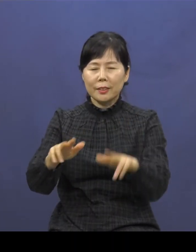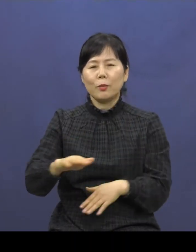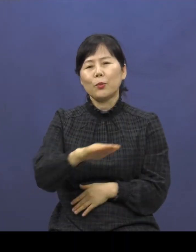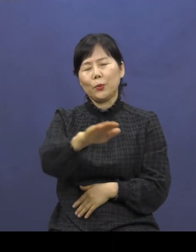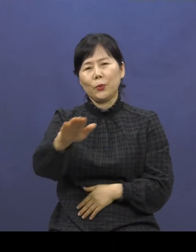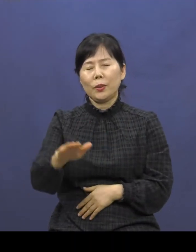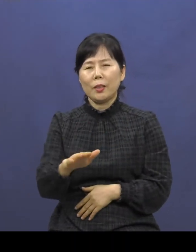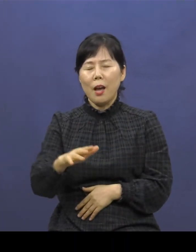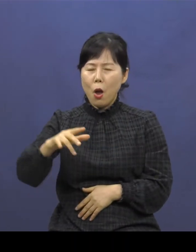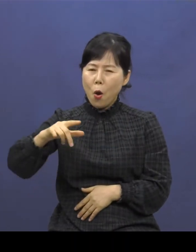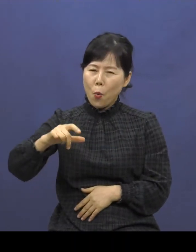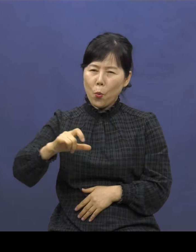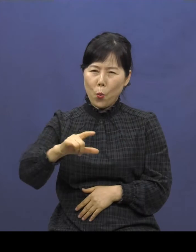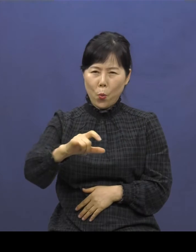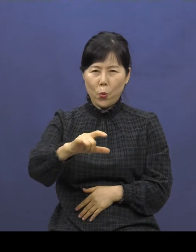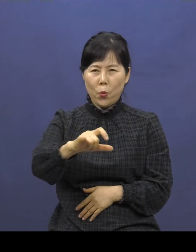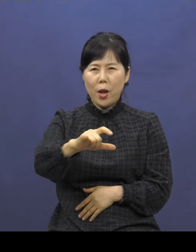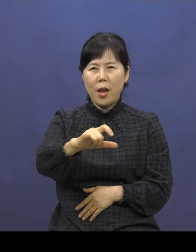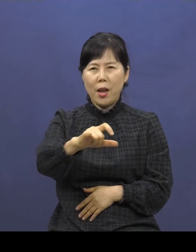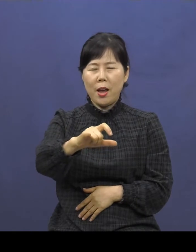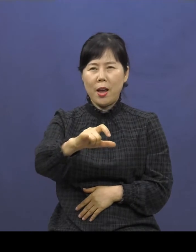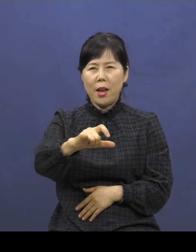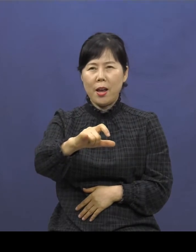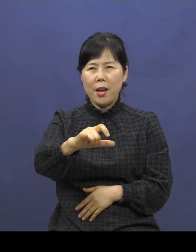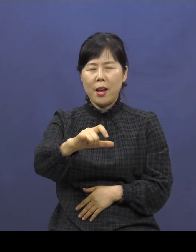지금 우리는 우한 코로나 즉